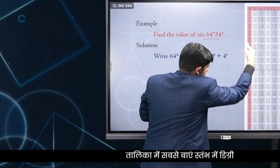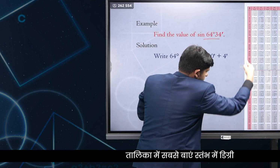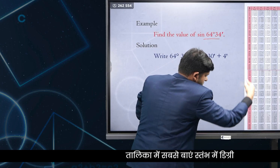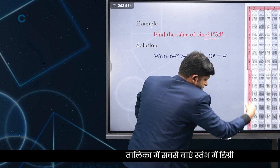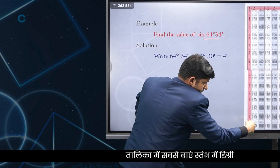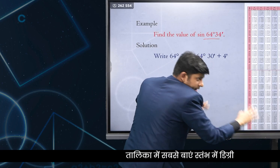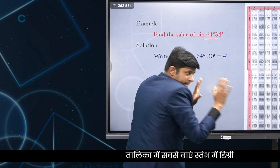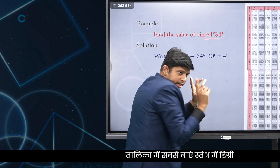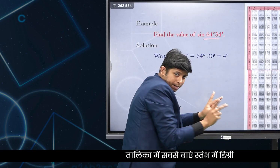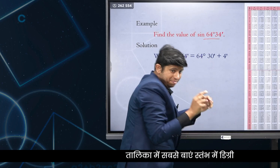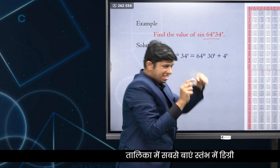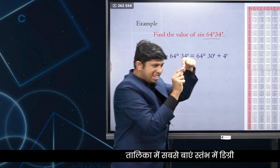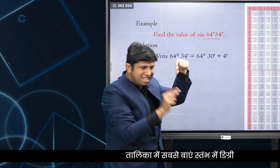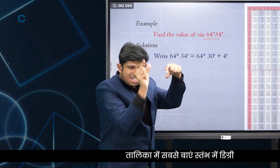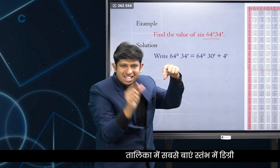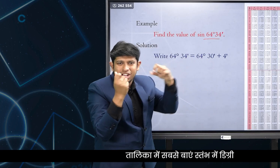तालिका में सबसे बाएं स्तंभ में डिग्री